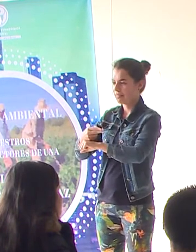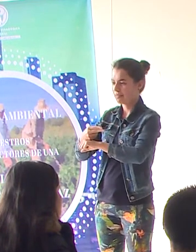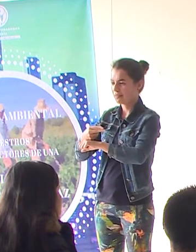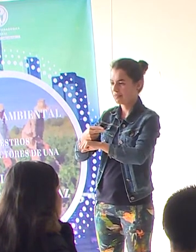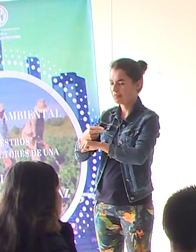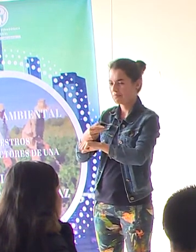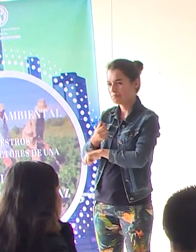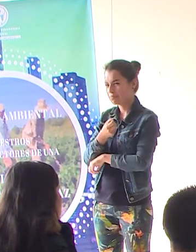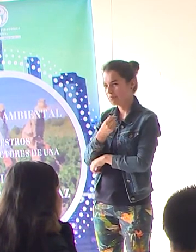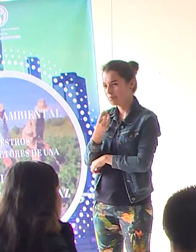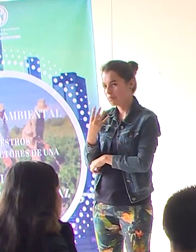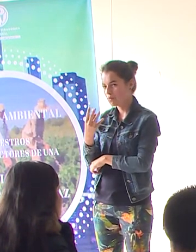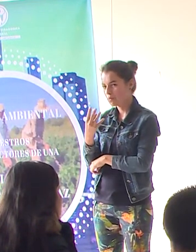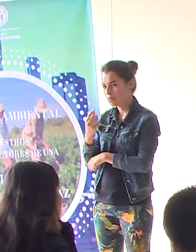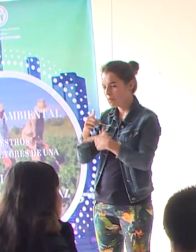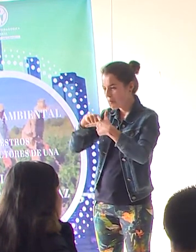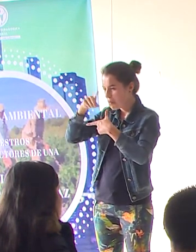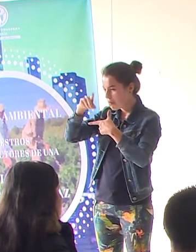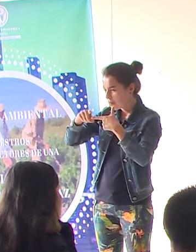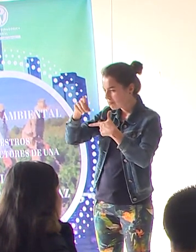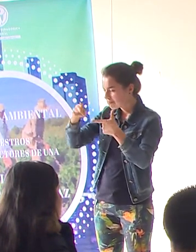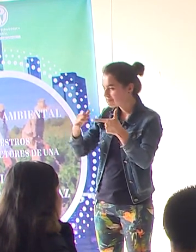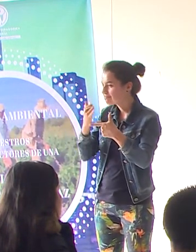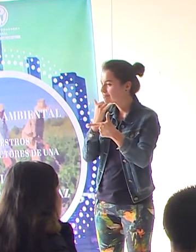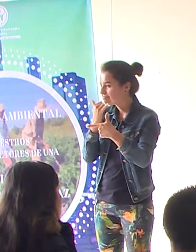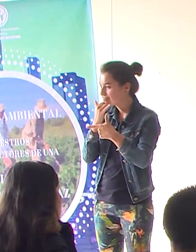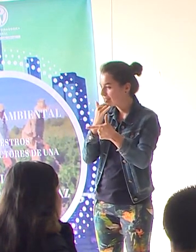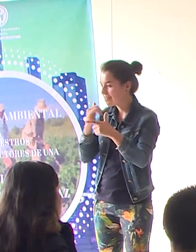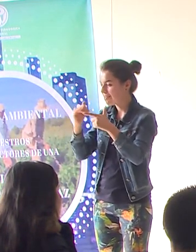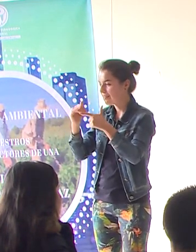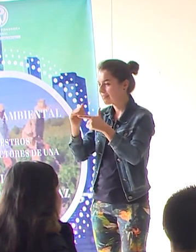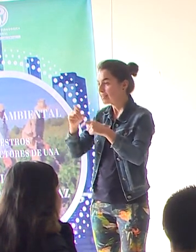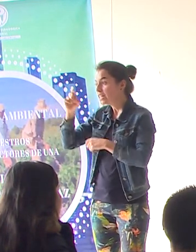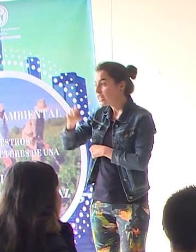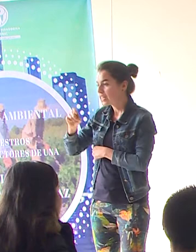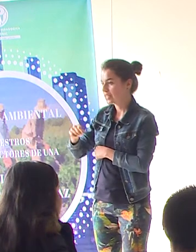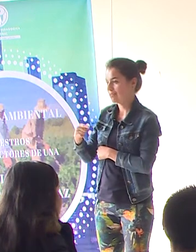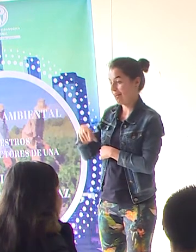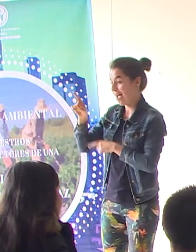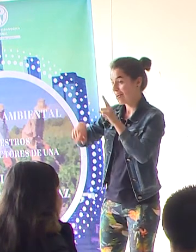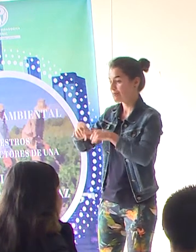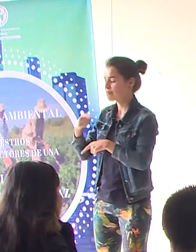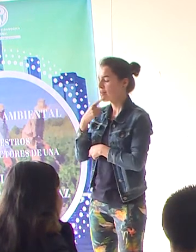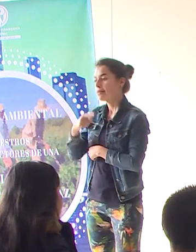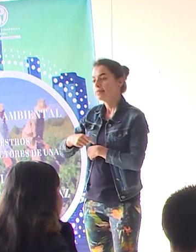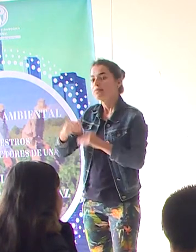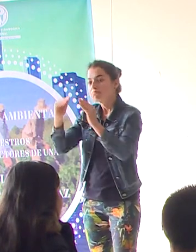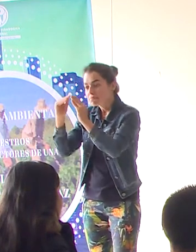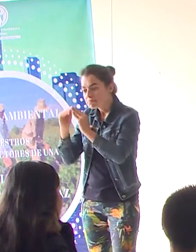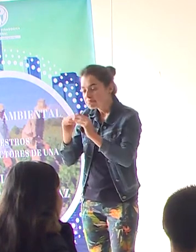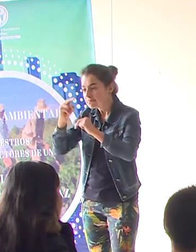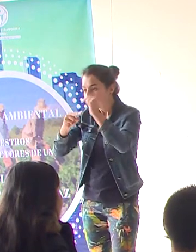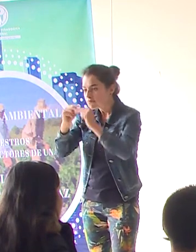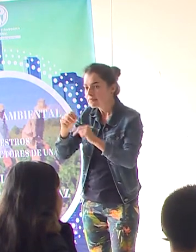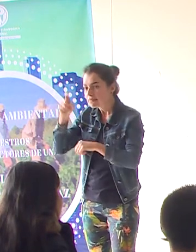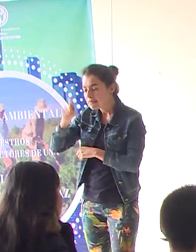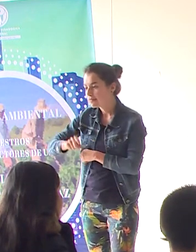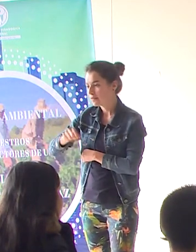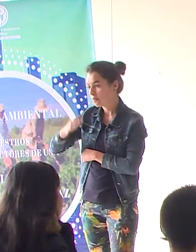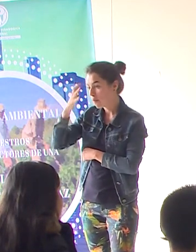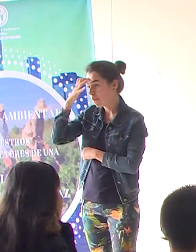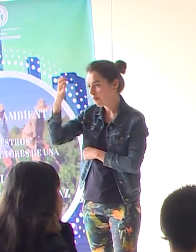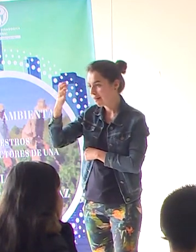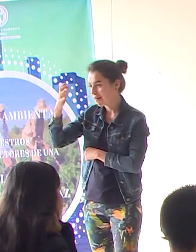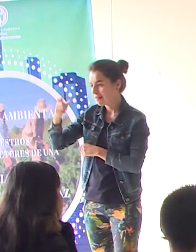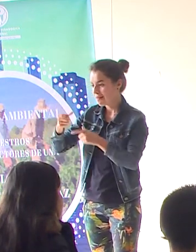argumenta que es necesario urbanizar porque vamos a crecer dos millones o yo no sé cuántos millones de personas en los próximos 20